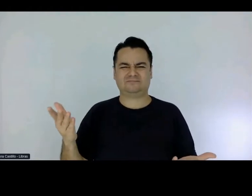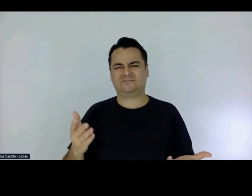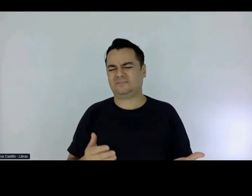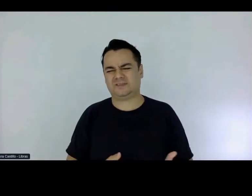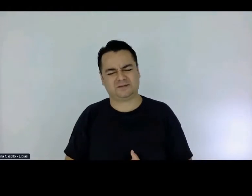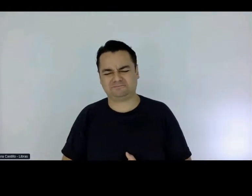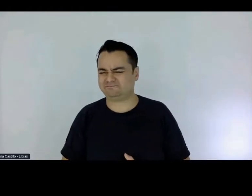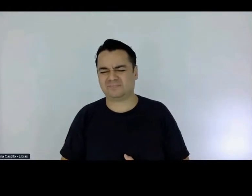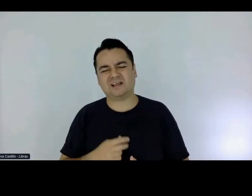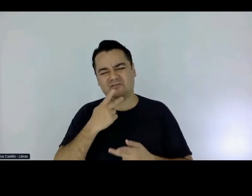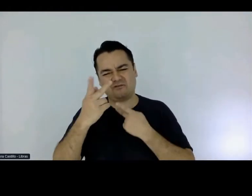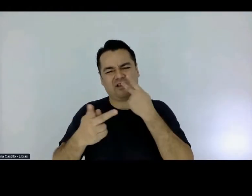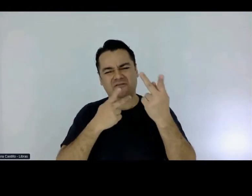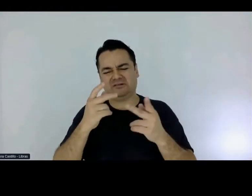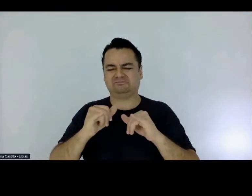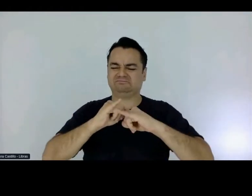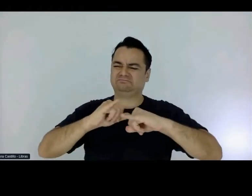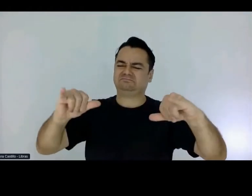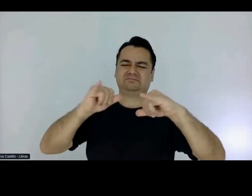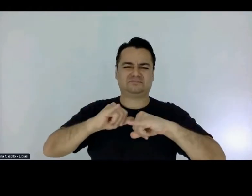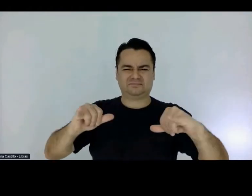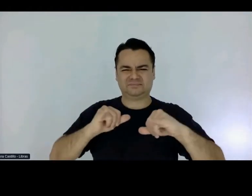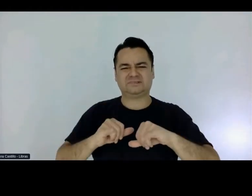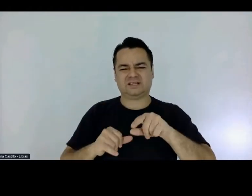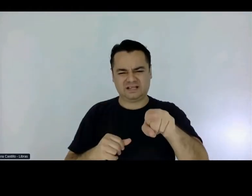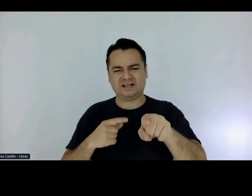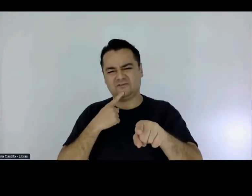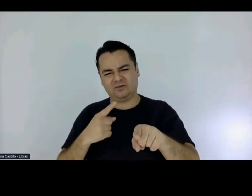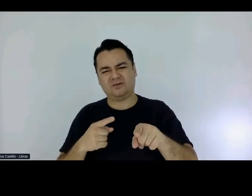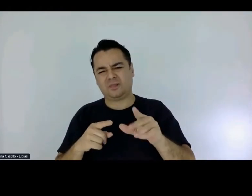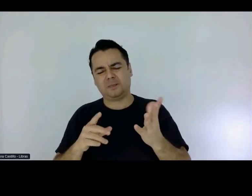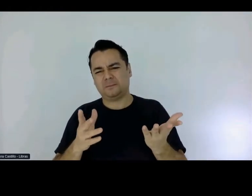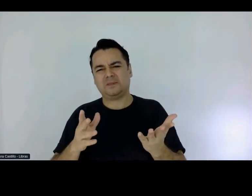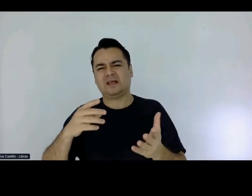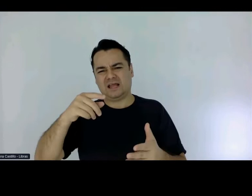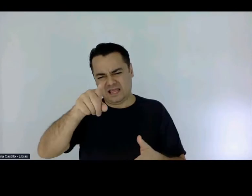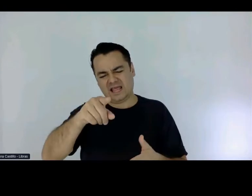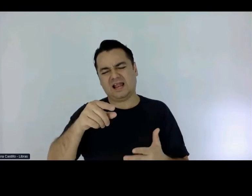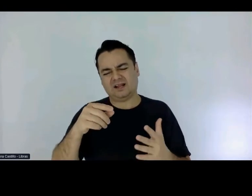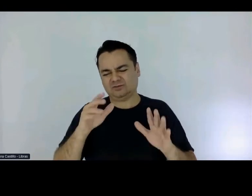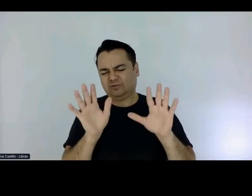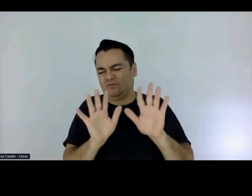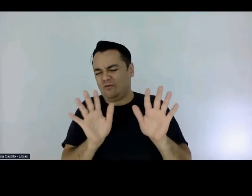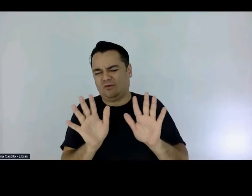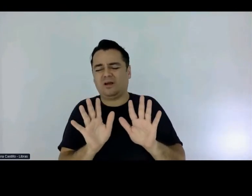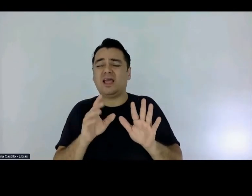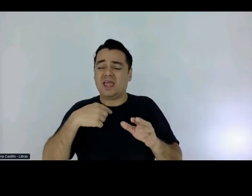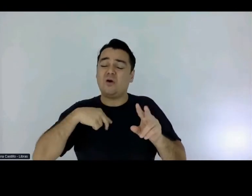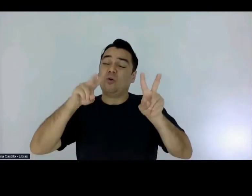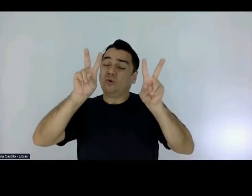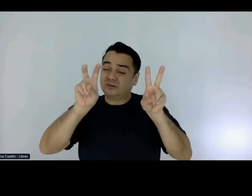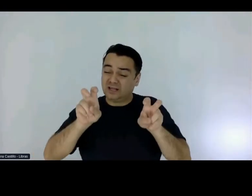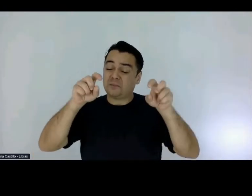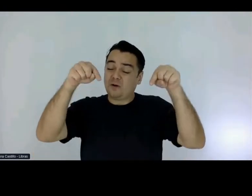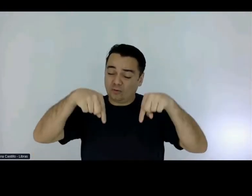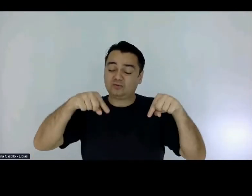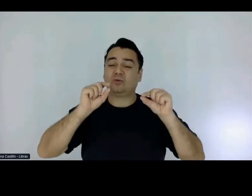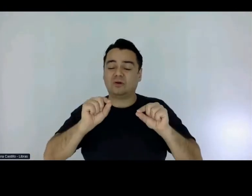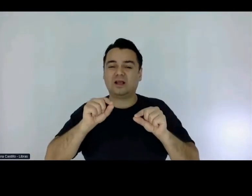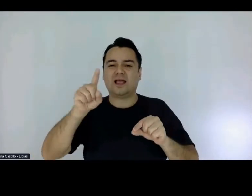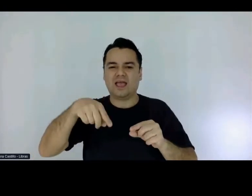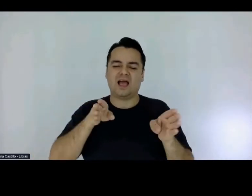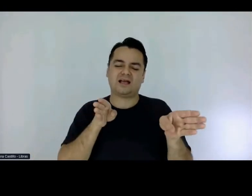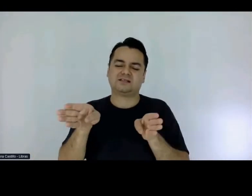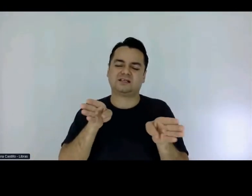parte internacional, não vou fazê-lo, sou internacionalista, mas não vou fazê-lo, porque o meu assunto hoje aqui é